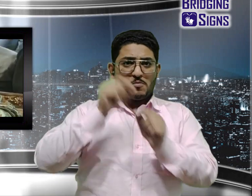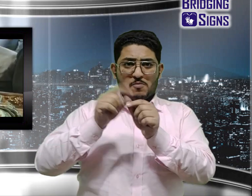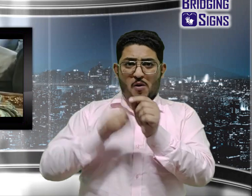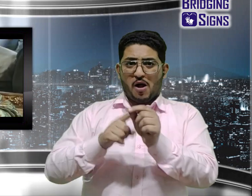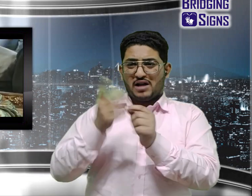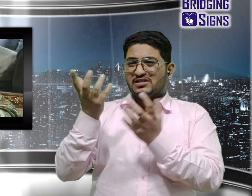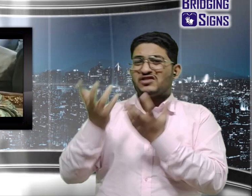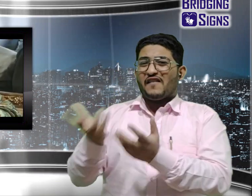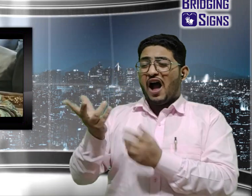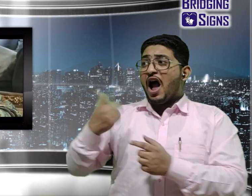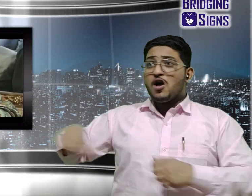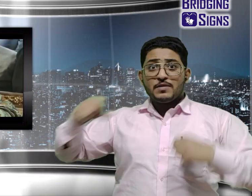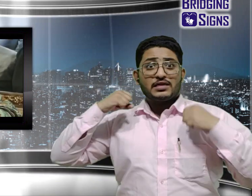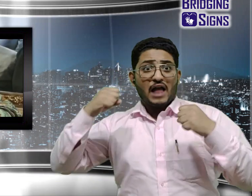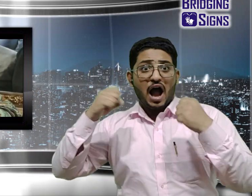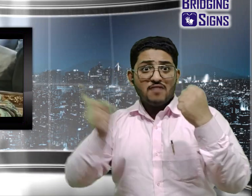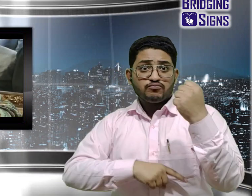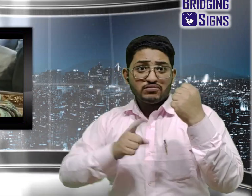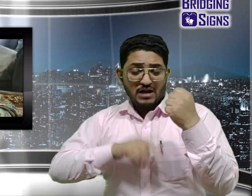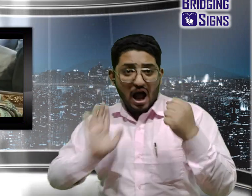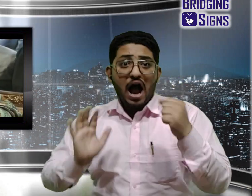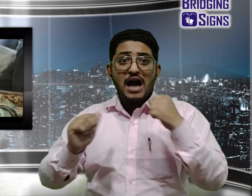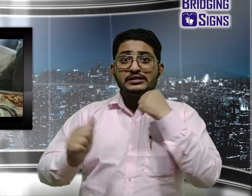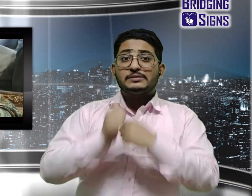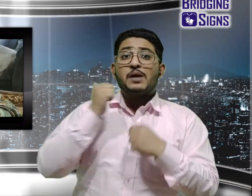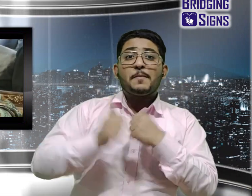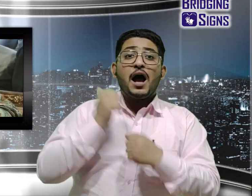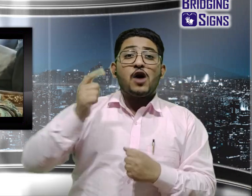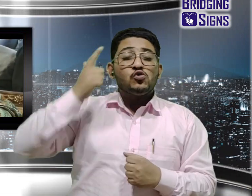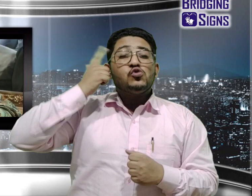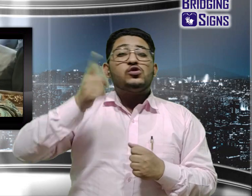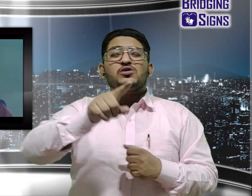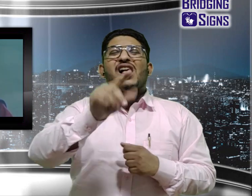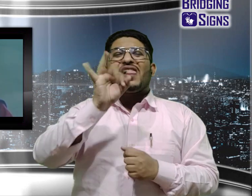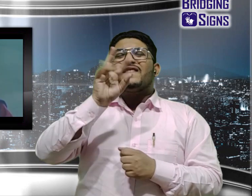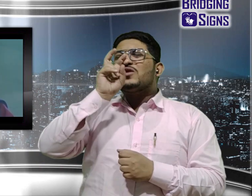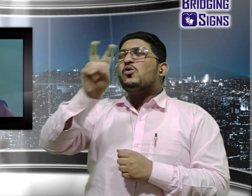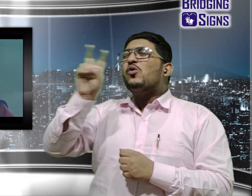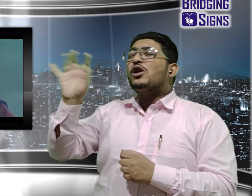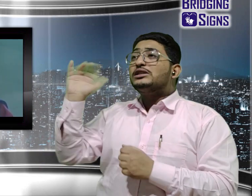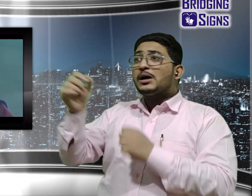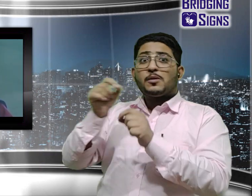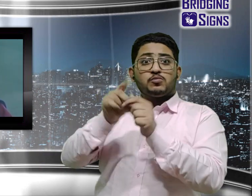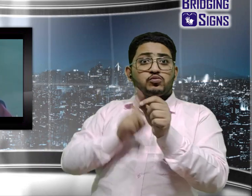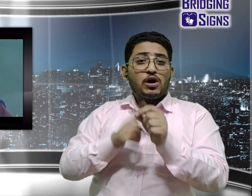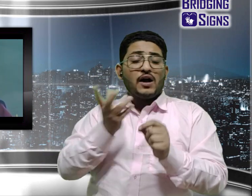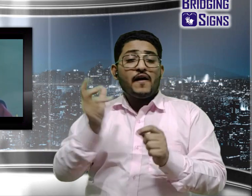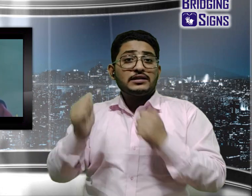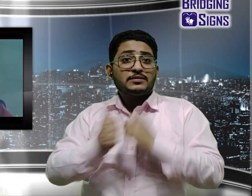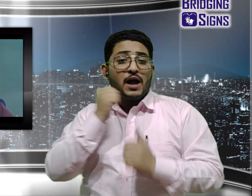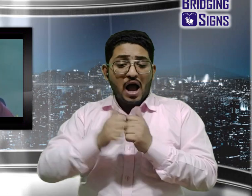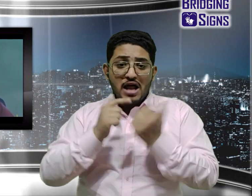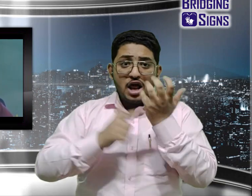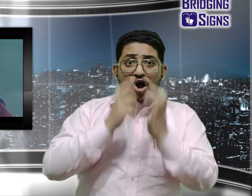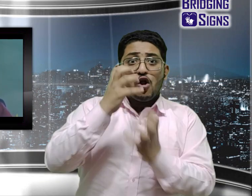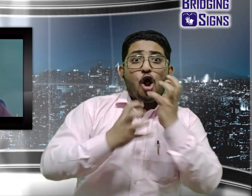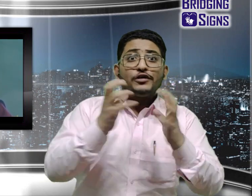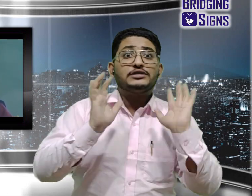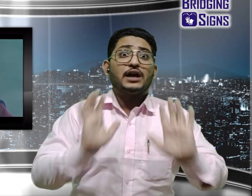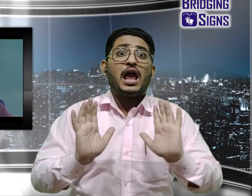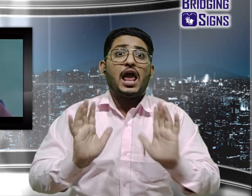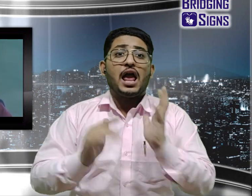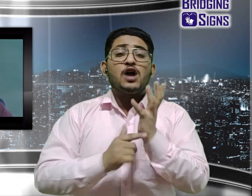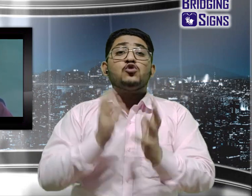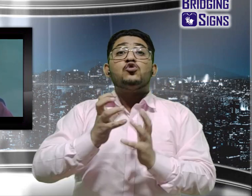है और ग्रोइंग है, कंज्यूमर स्पेंडिंग हर वर्टिकल में आप देखें कंज्यूमर स्पेंडिंग ग्रो कर रही है, टेक्नोलॉजी